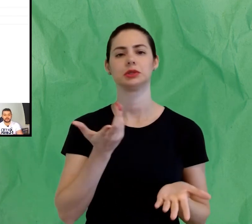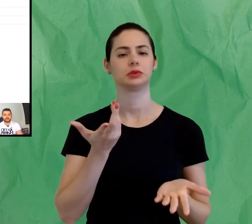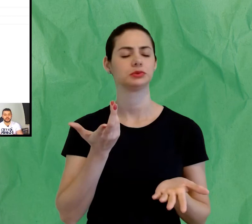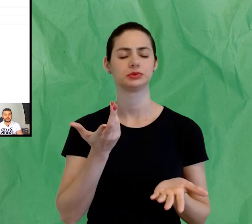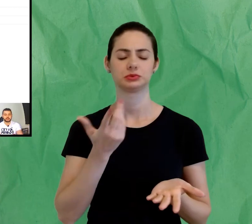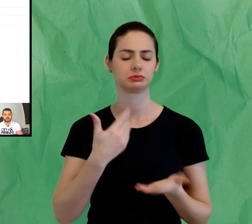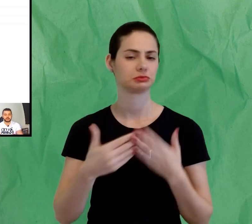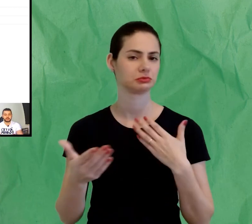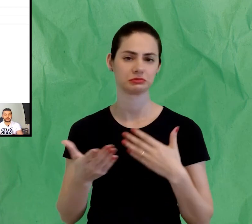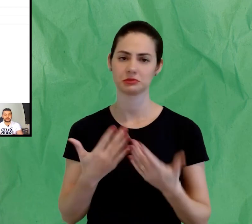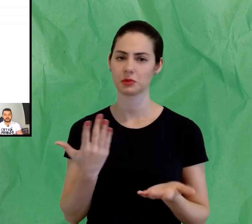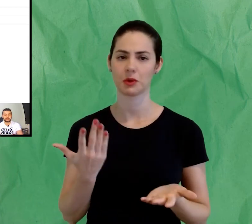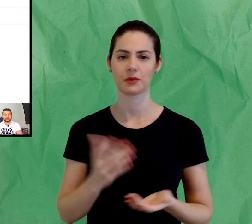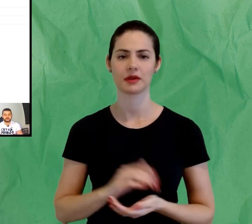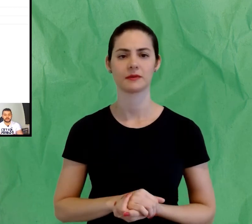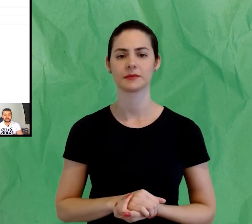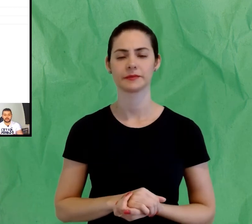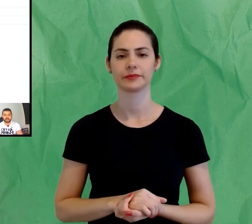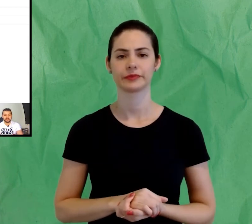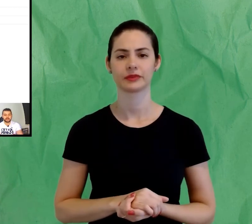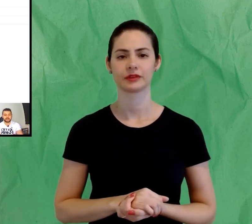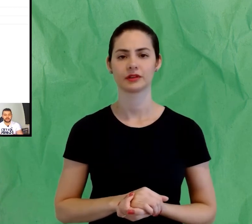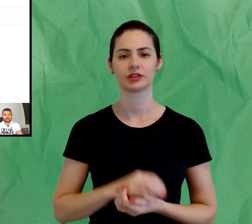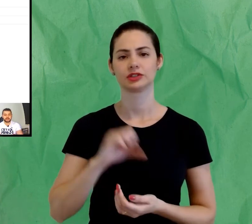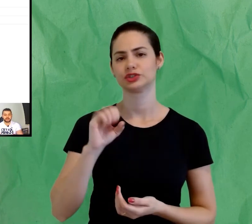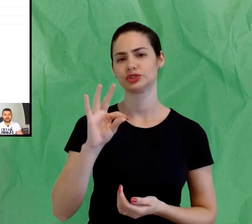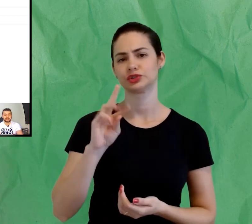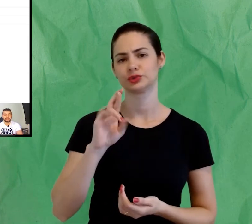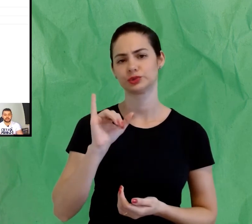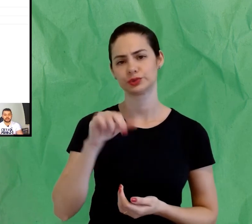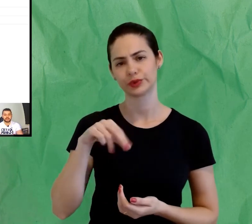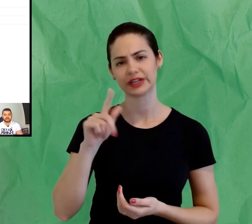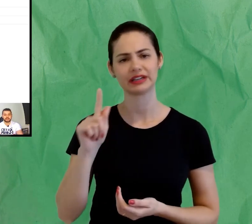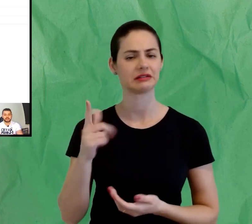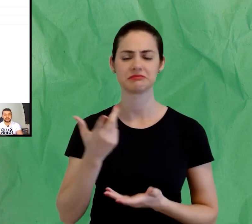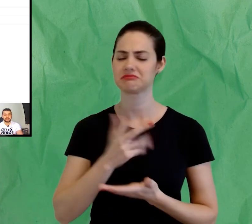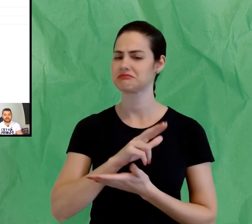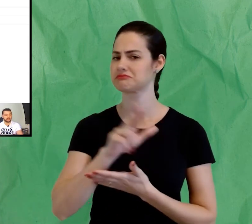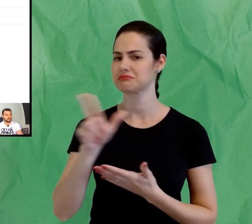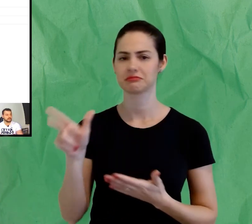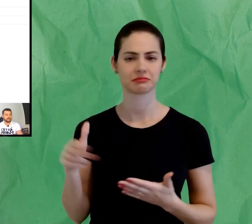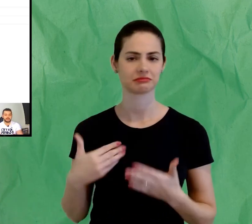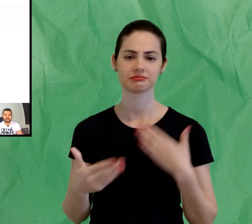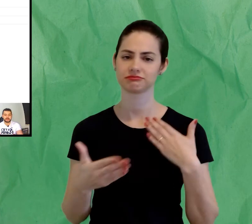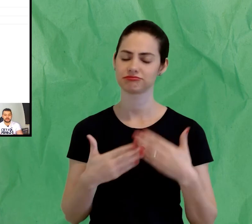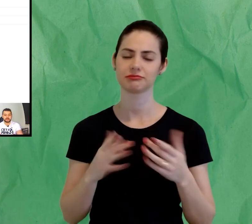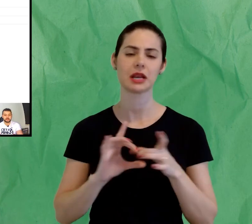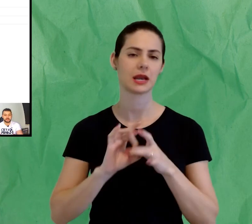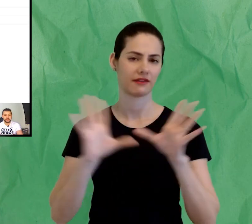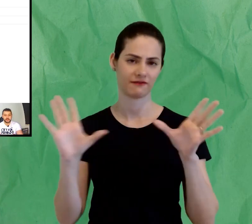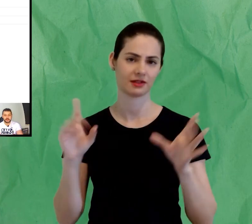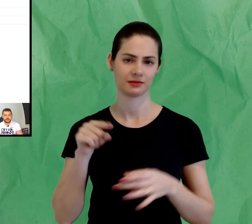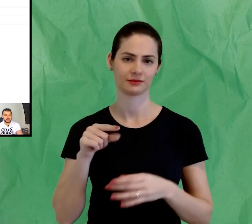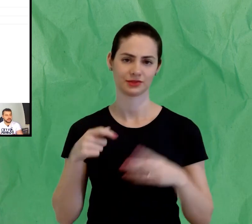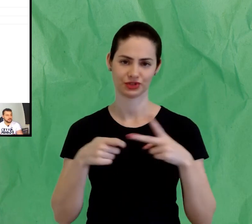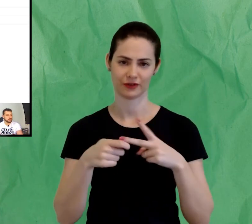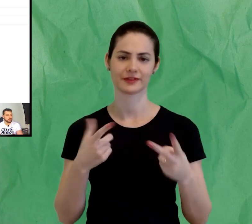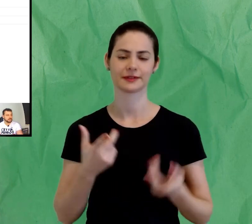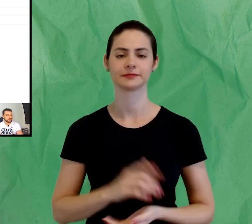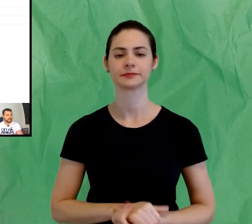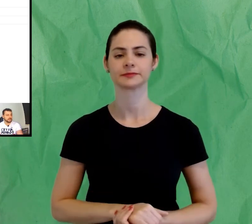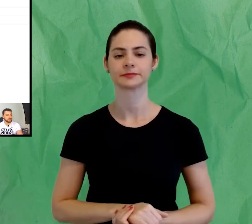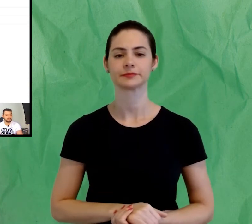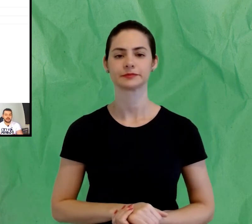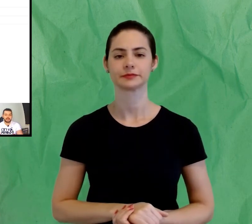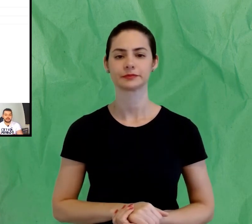flutuante, com strings, né, vetores de caracteres. Então, tudo isso é permitido.